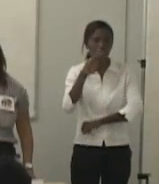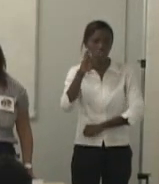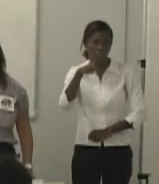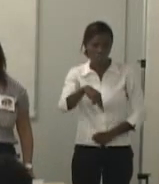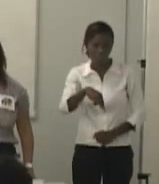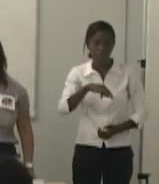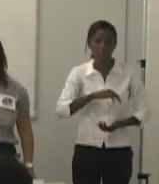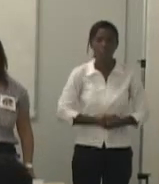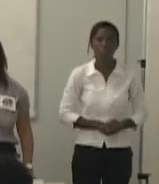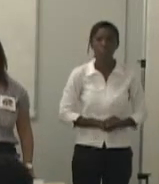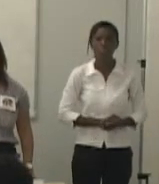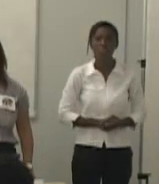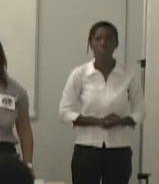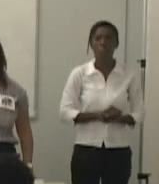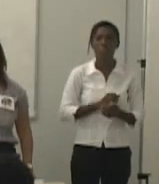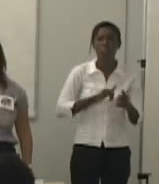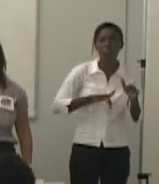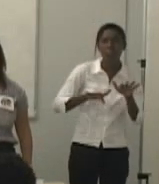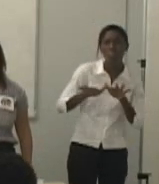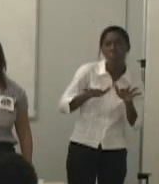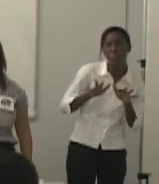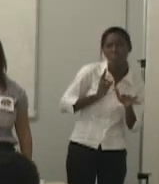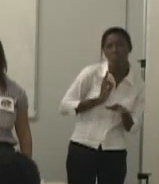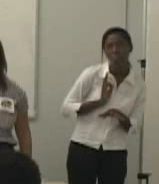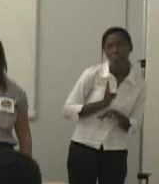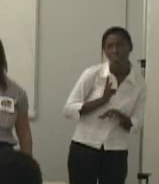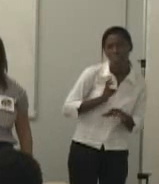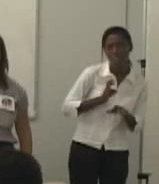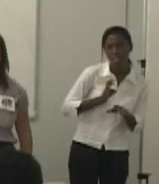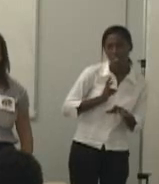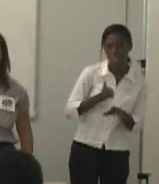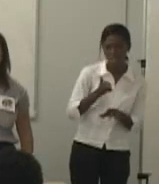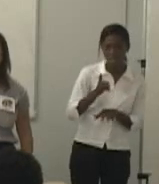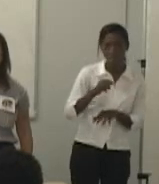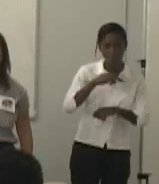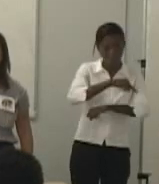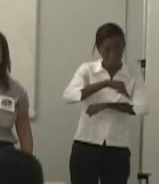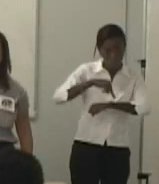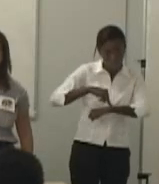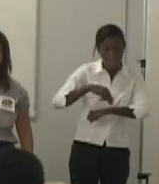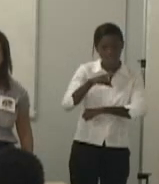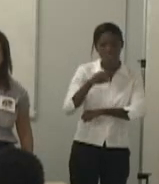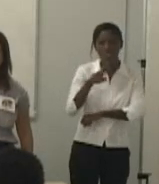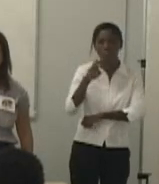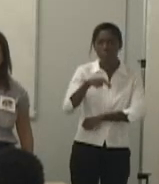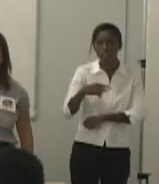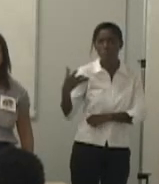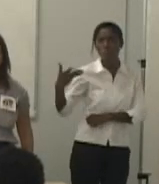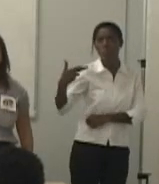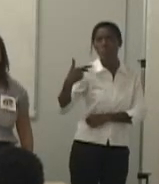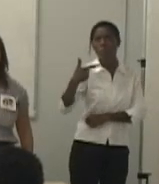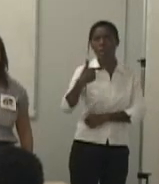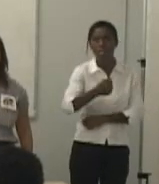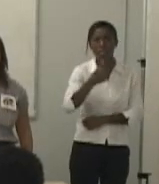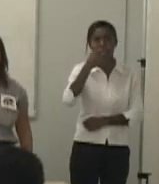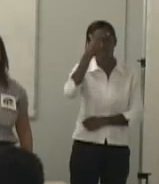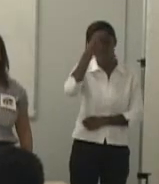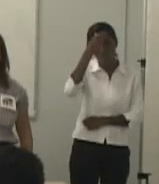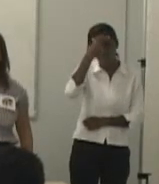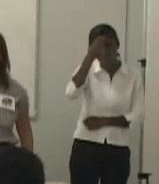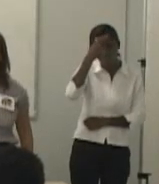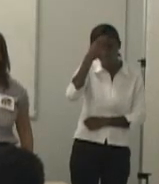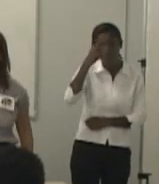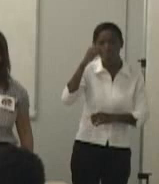movimento sempre tanto em Macaé quanto em Xerém balizado pela qualidade acadêmica por projetos